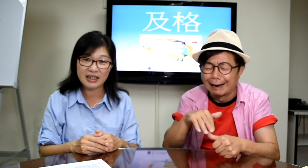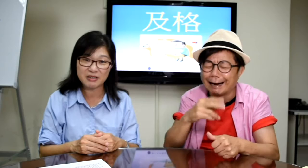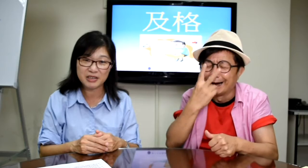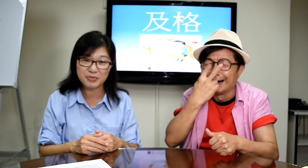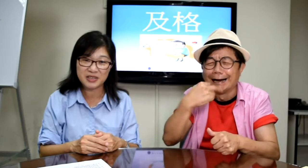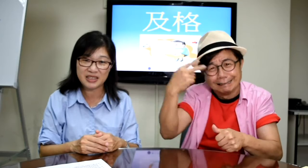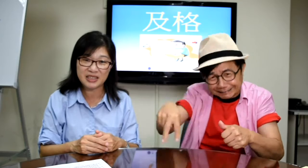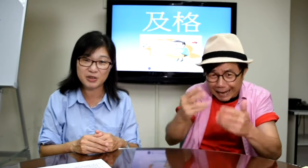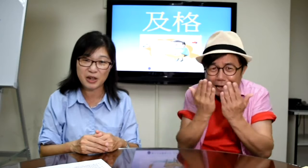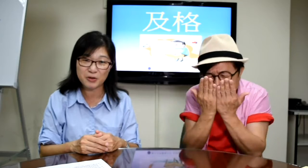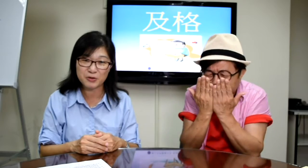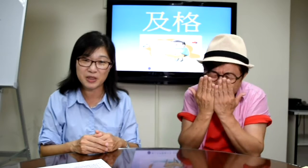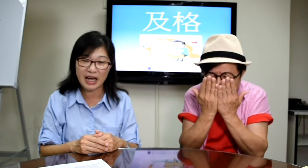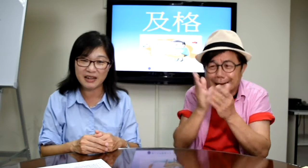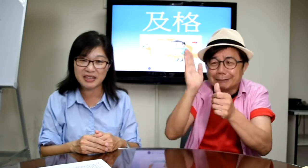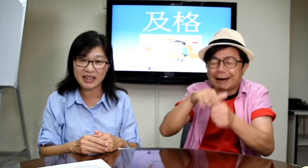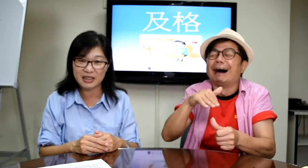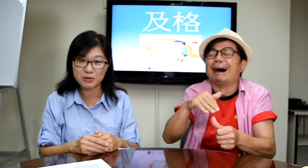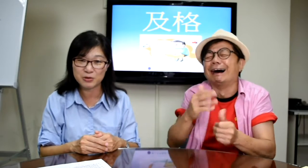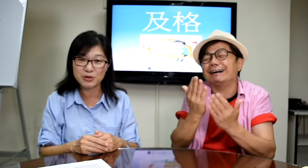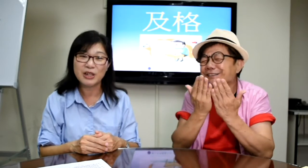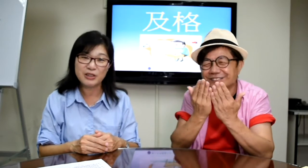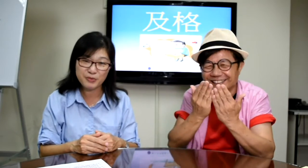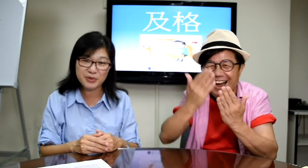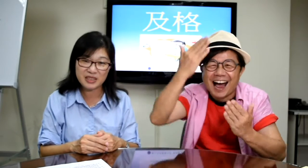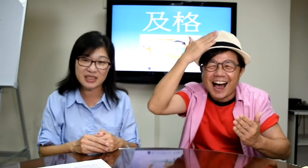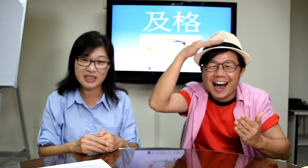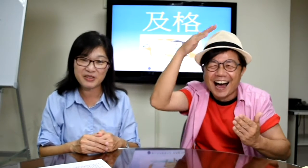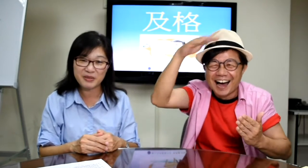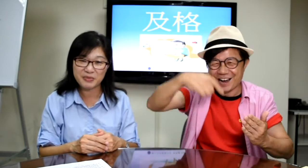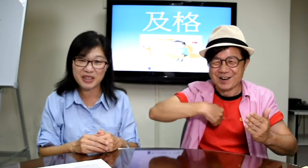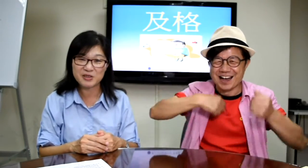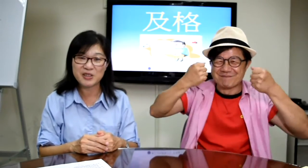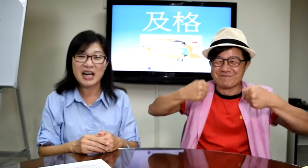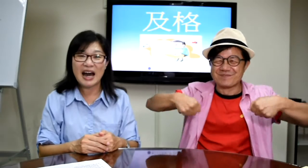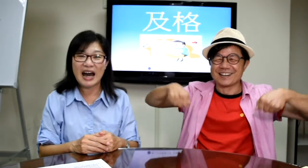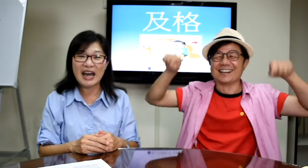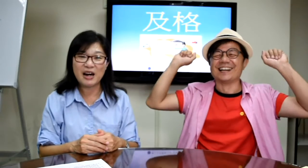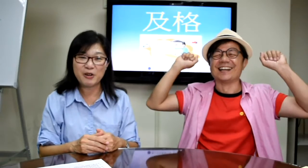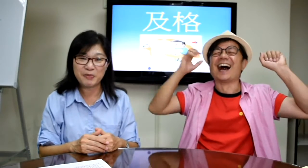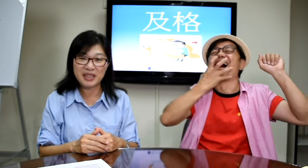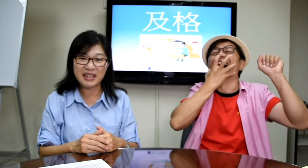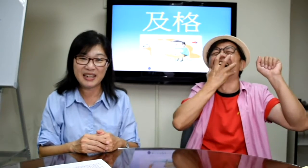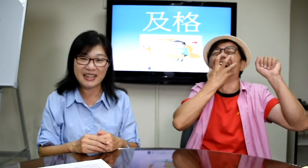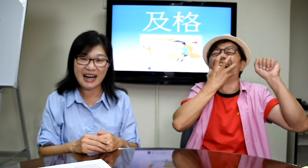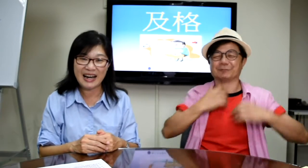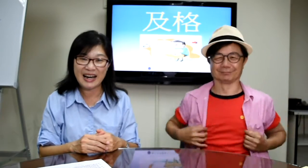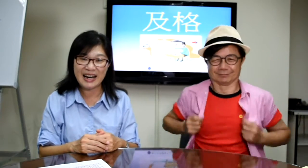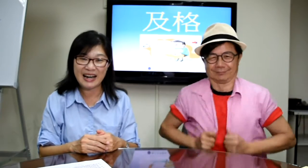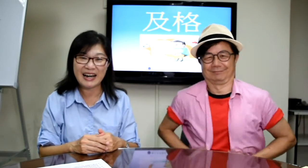试不及格就要哭了，还要再念书，又不及格又不念书，还好我毕业了，哈哈。